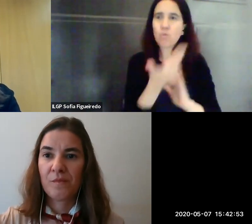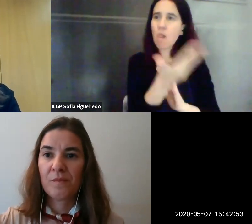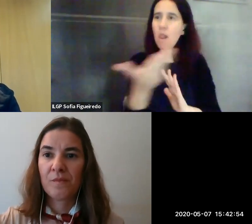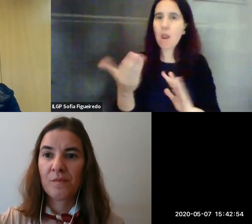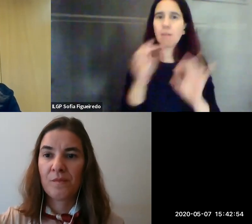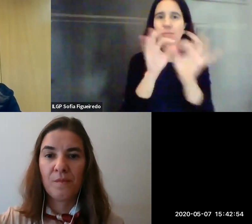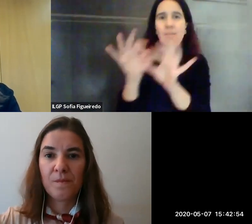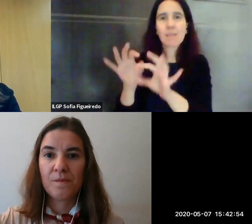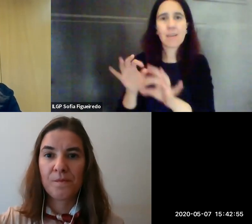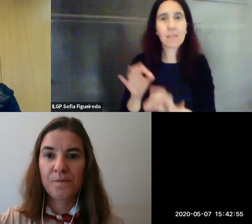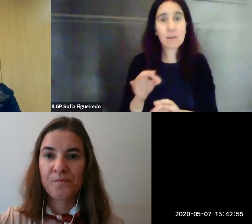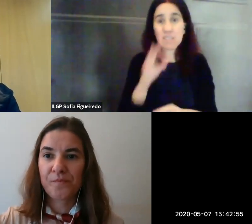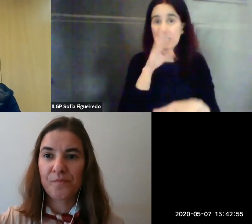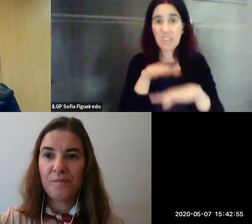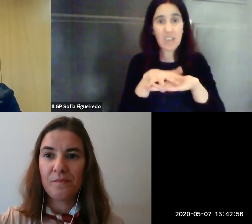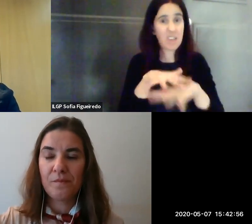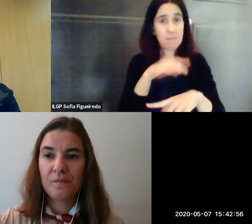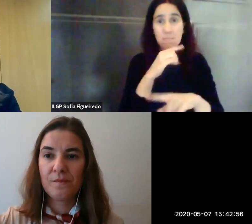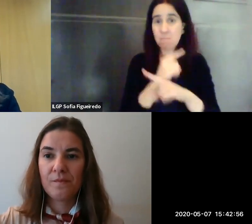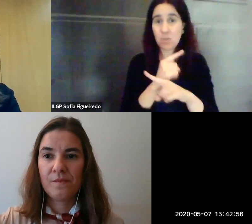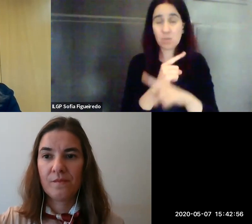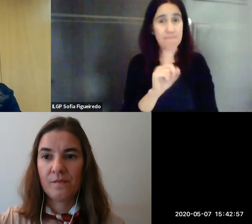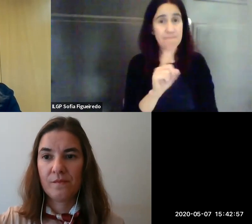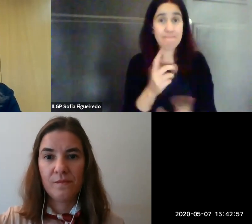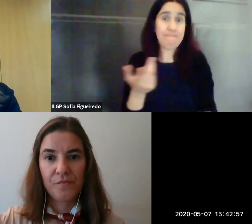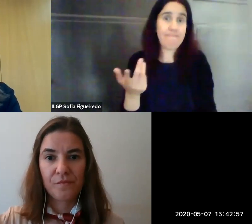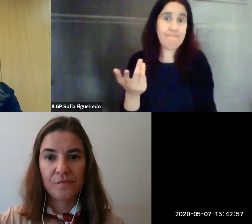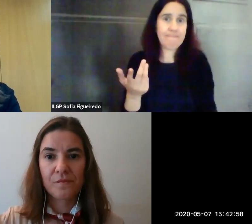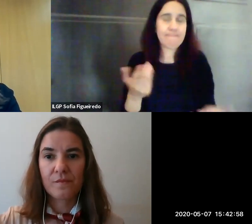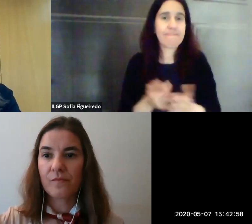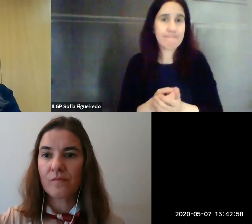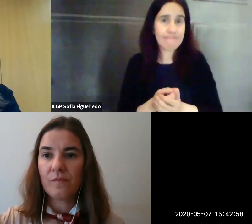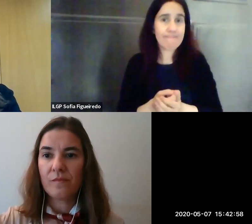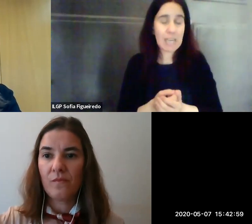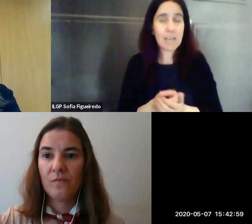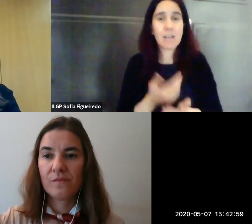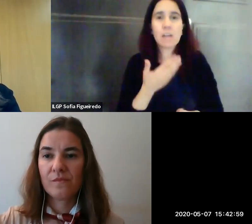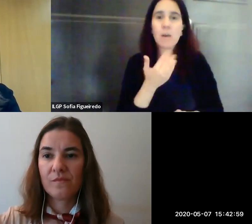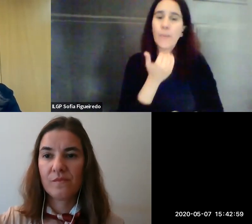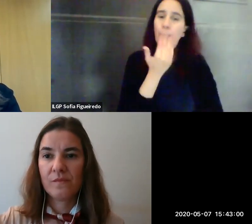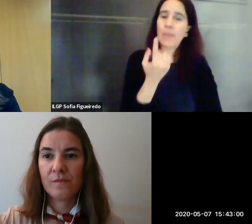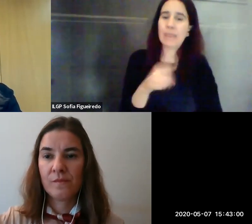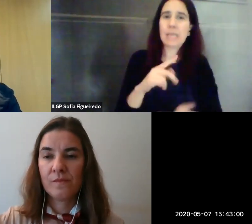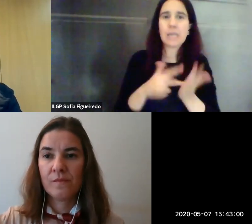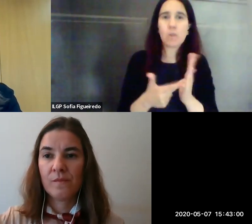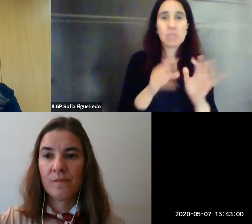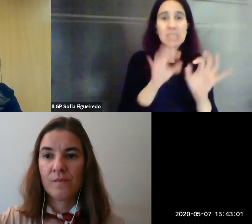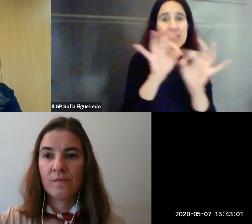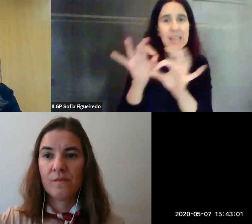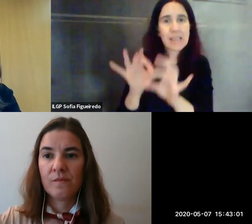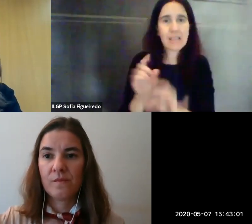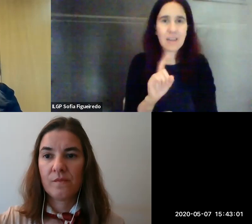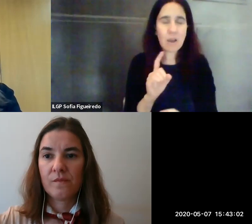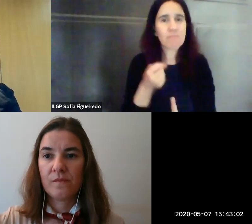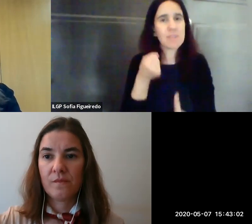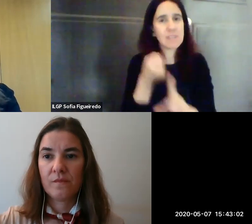Se não estivermos todos na mesma rede e, portanto, enfim, a habilidade tecnológica não for igual para todos, o desafio